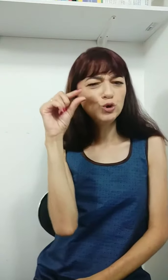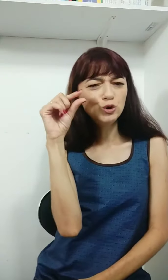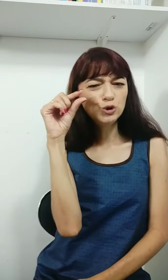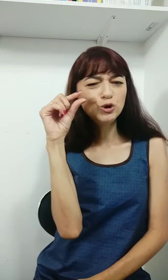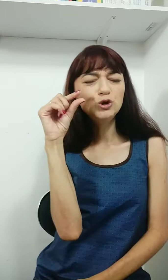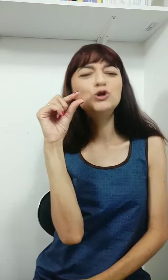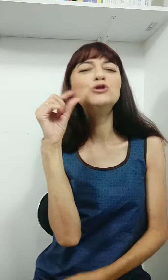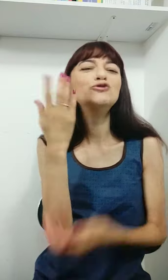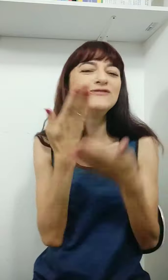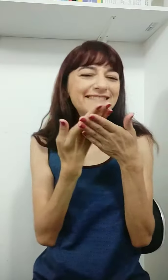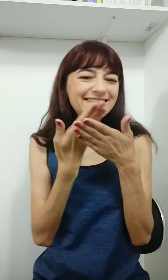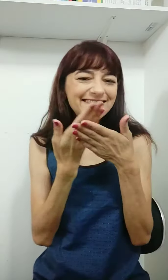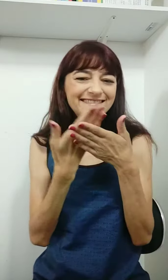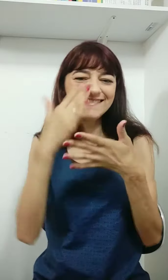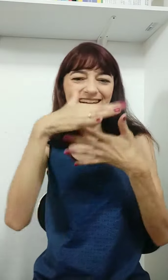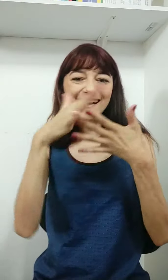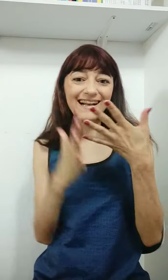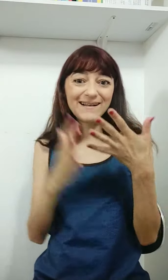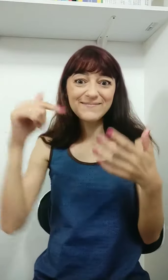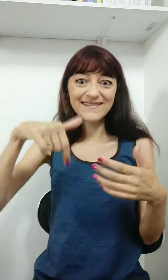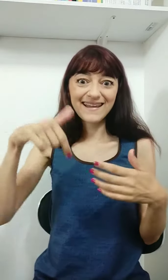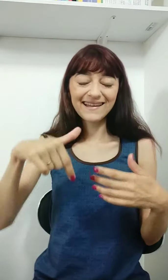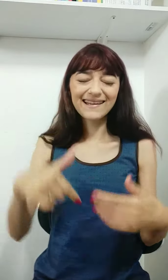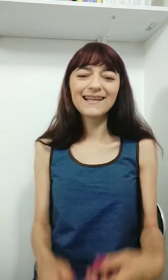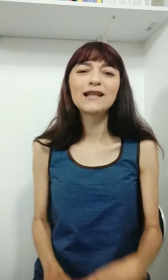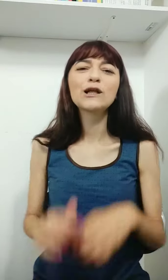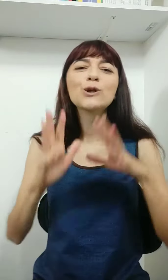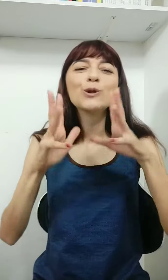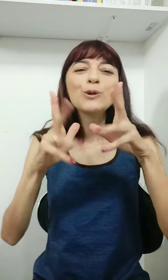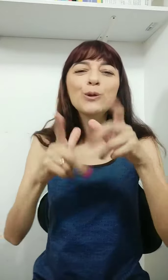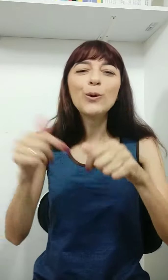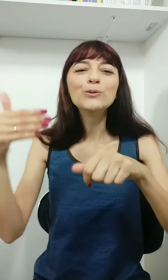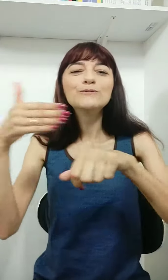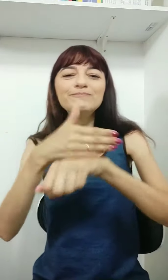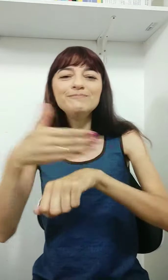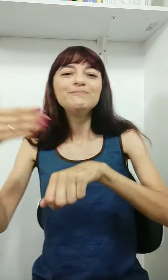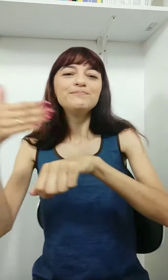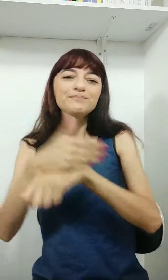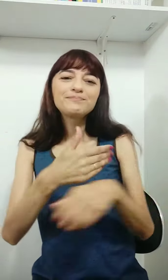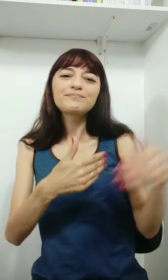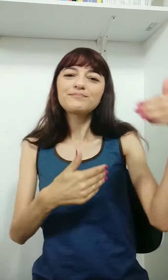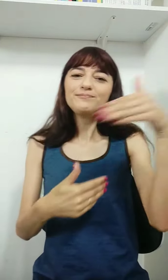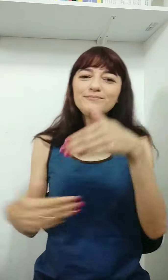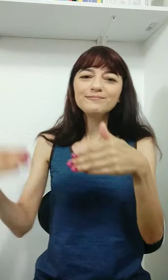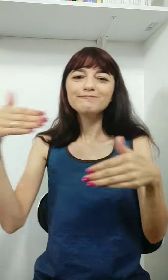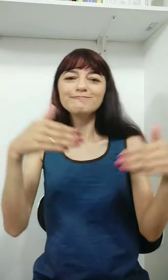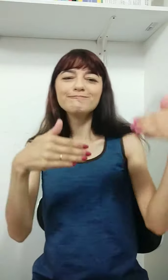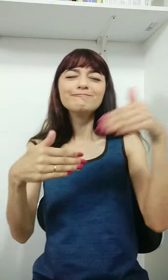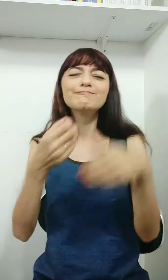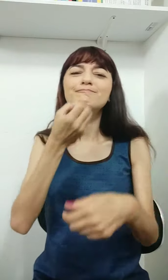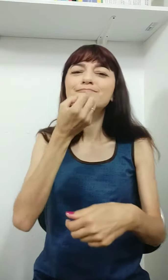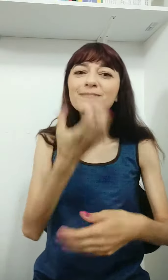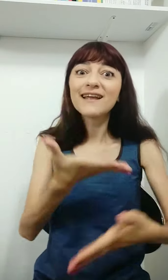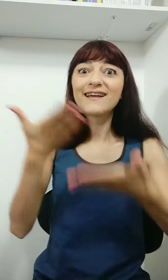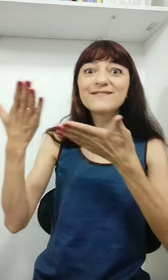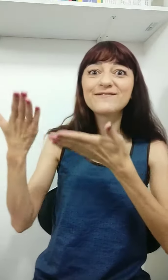a gente tem um pouquinho de tempo a mais, então vamos aproveitar hoje aqui e estudar Libras, não é? Todos